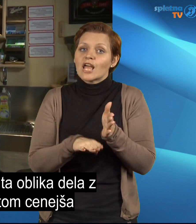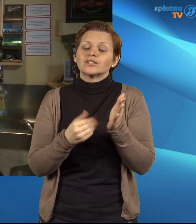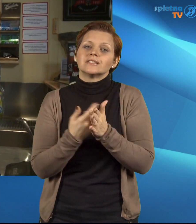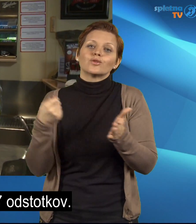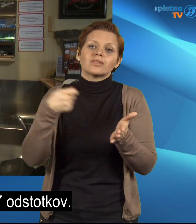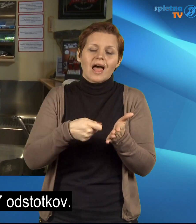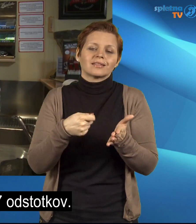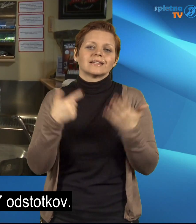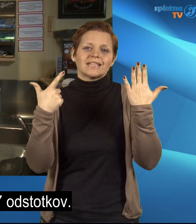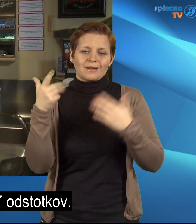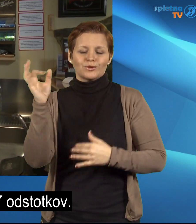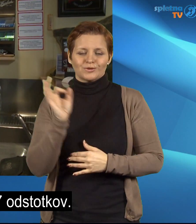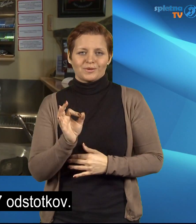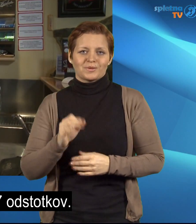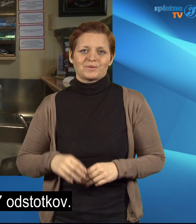7%.